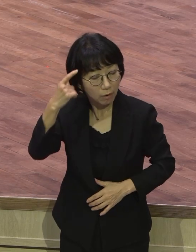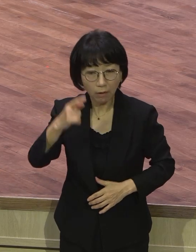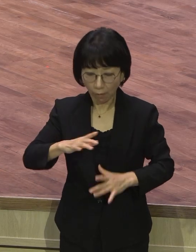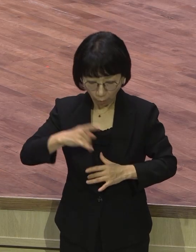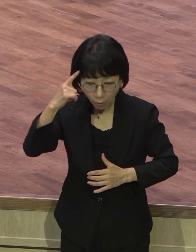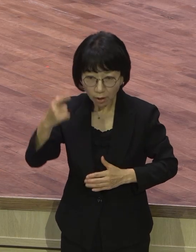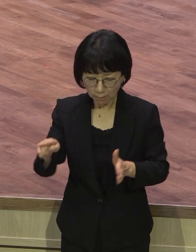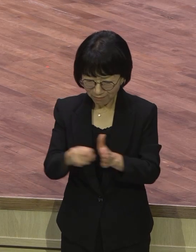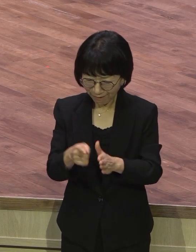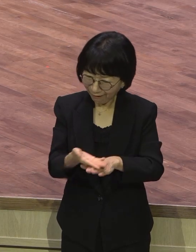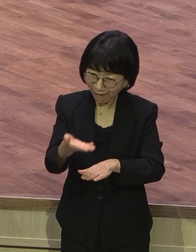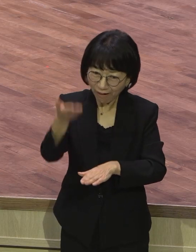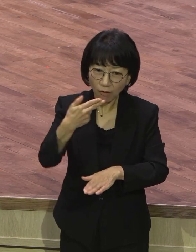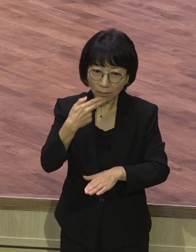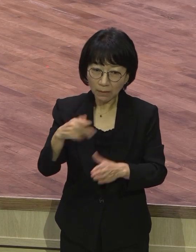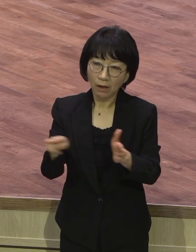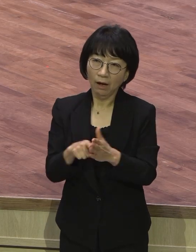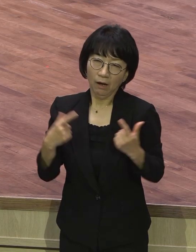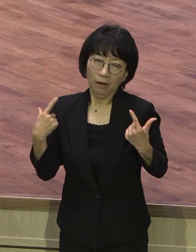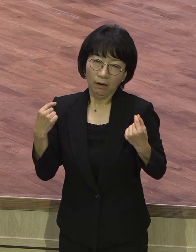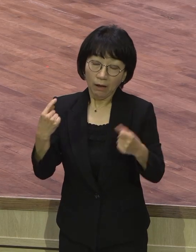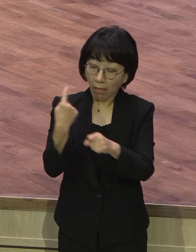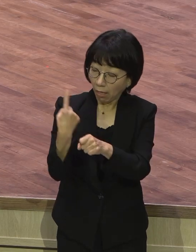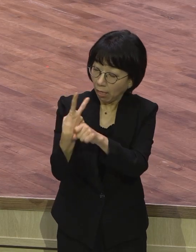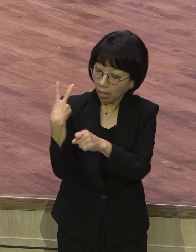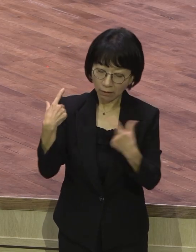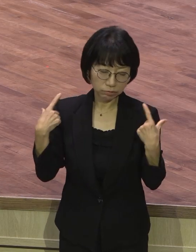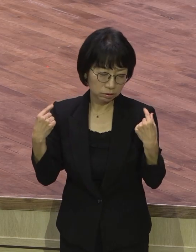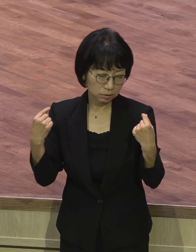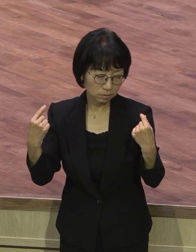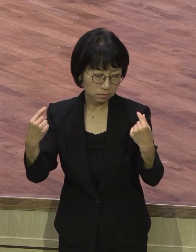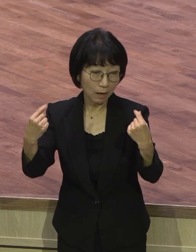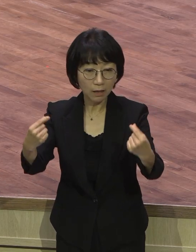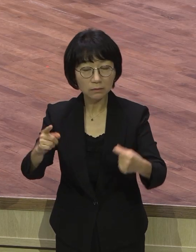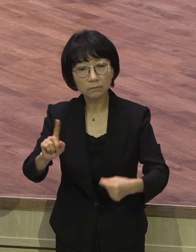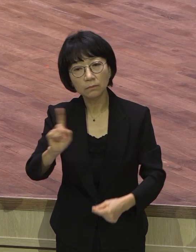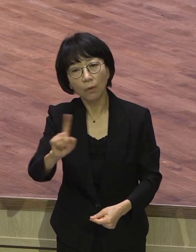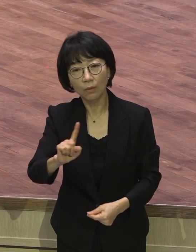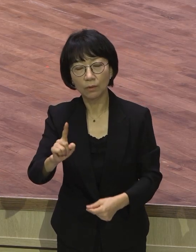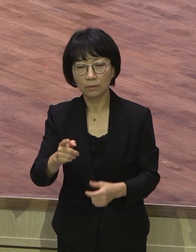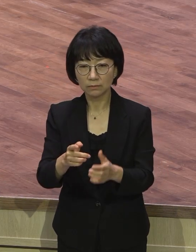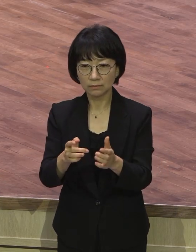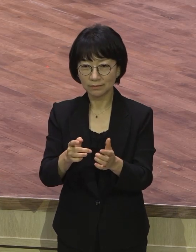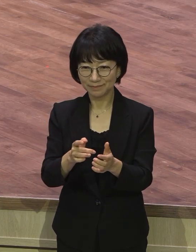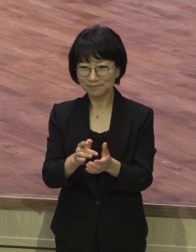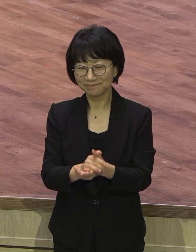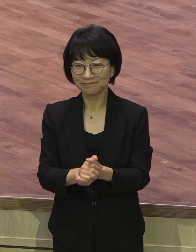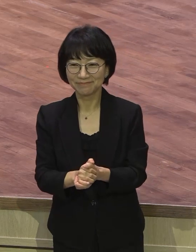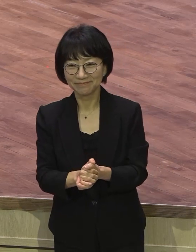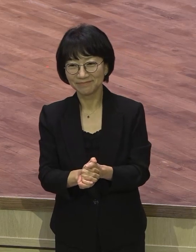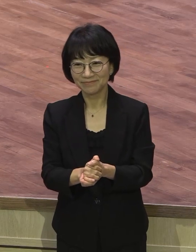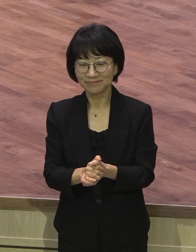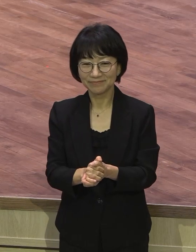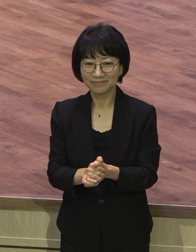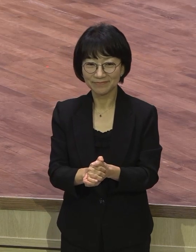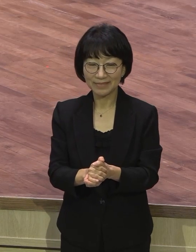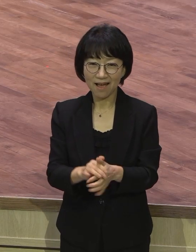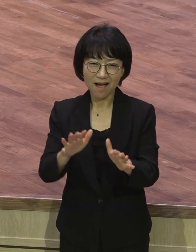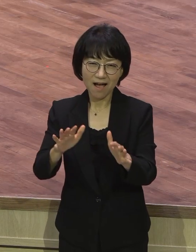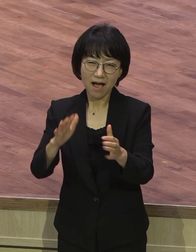머물러 있냐 작년이나 올해나 지난달이나 이달이나 지난주나 이번주나 그렇게 말씀이